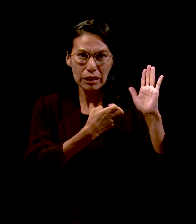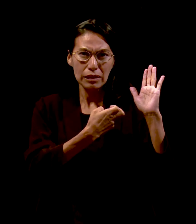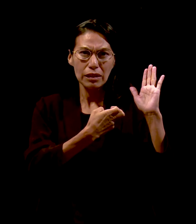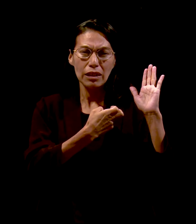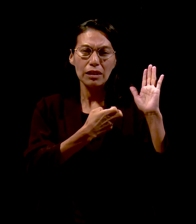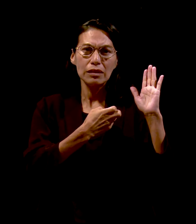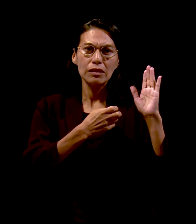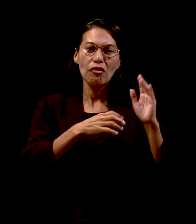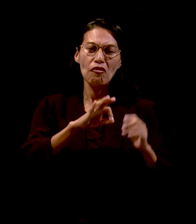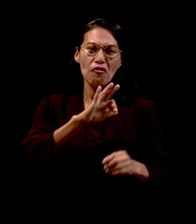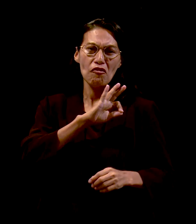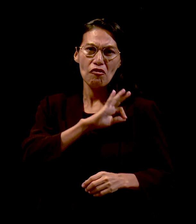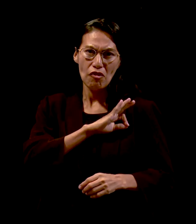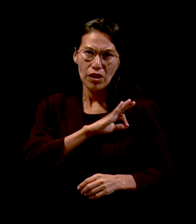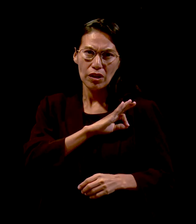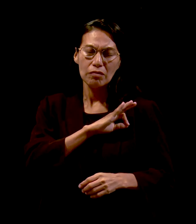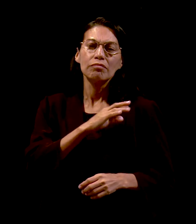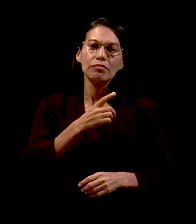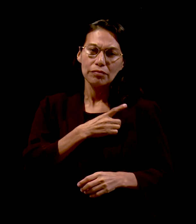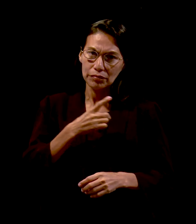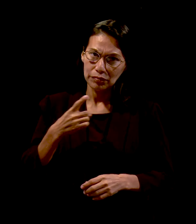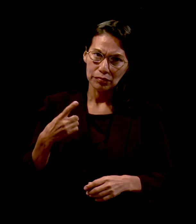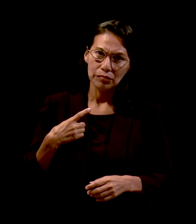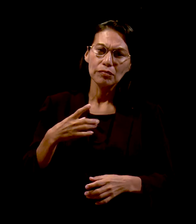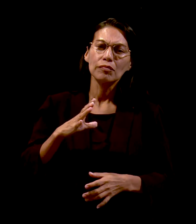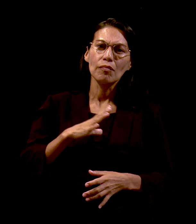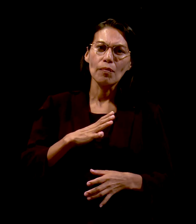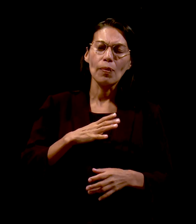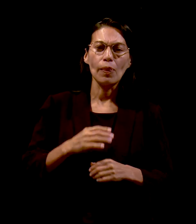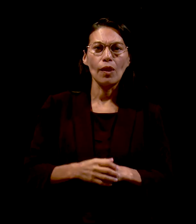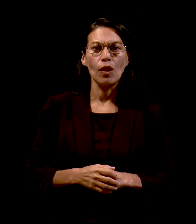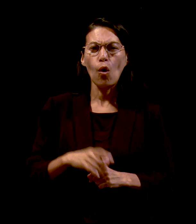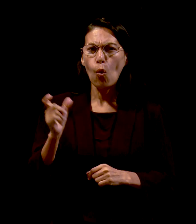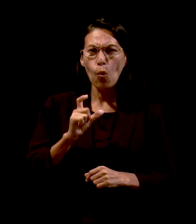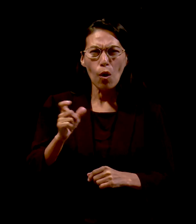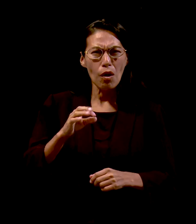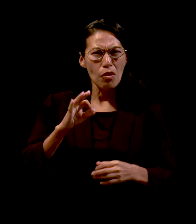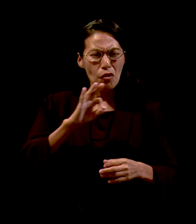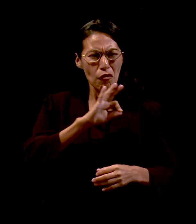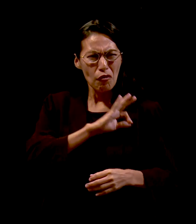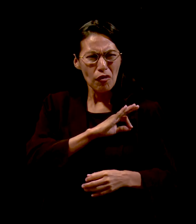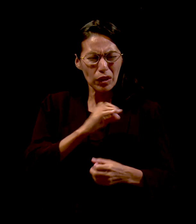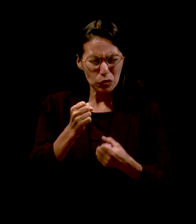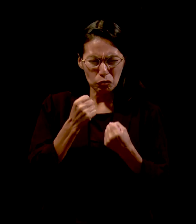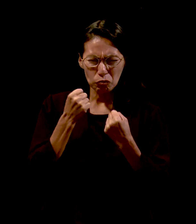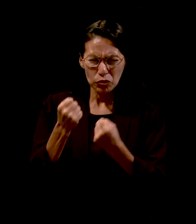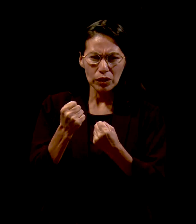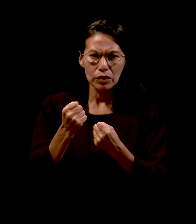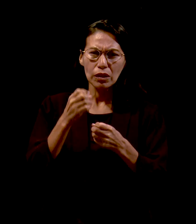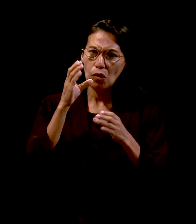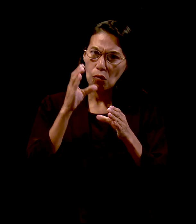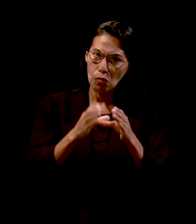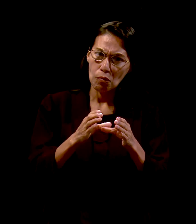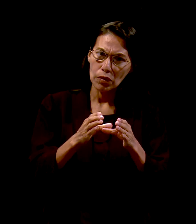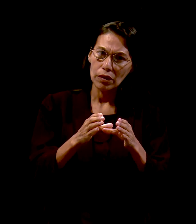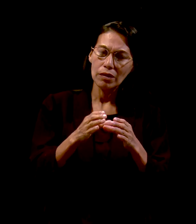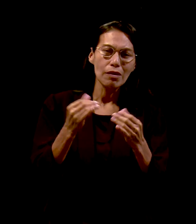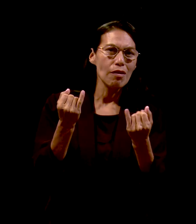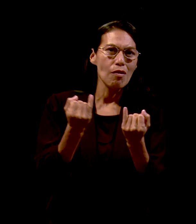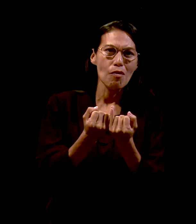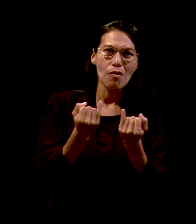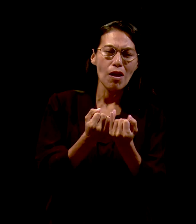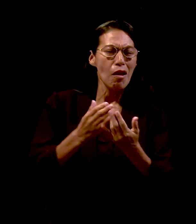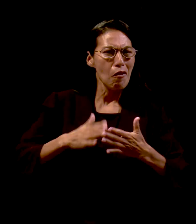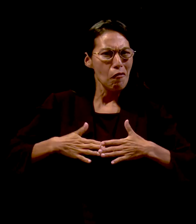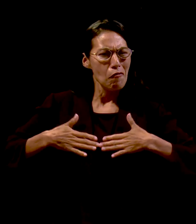condiciones condiciones de fe y esas condiciones de fe cuando se cumplen con esa confianza